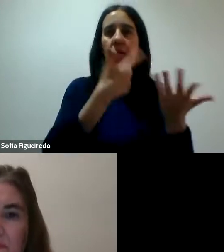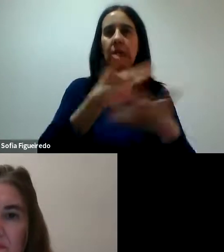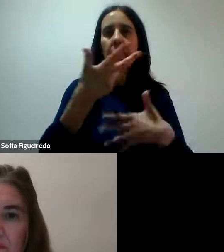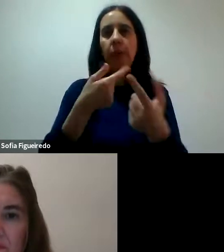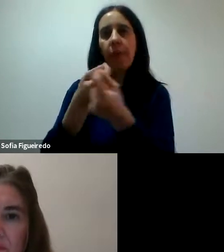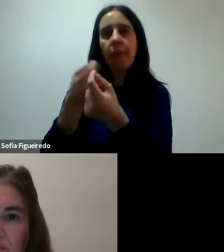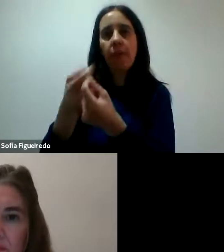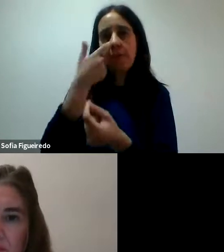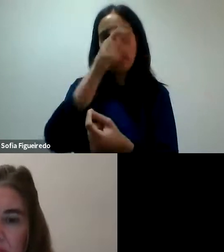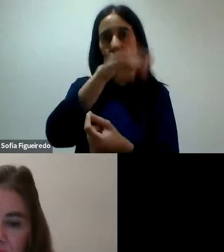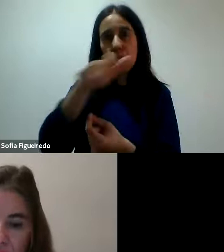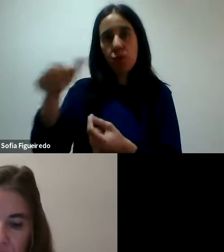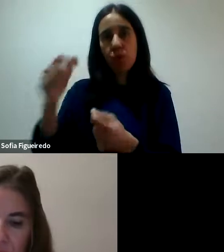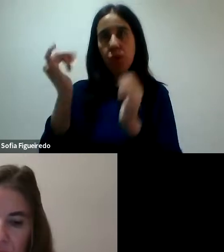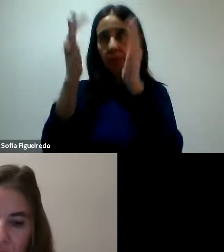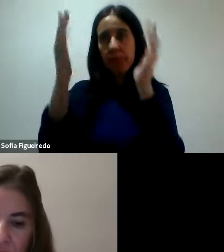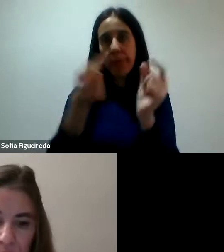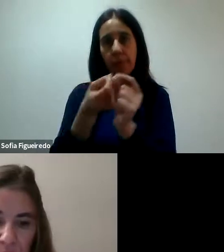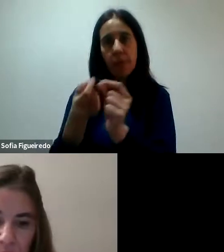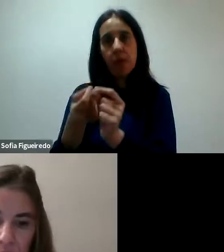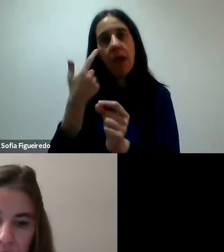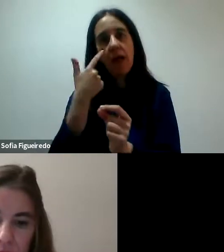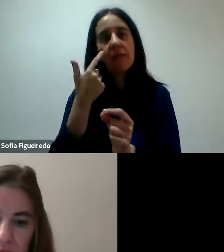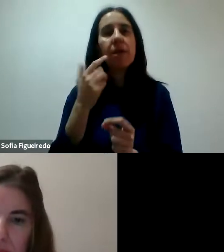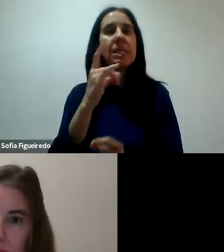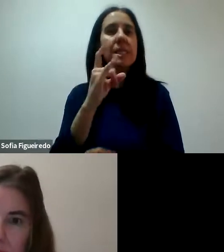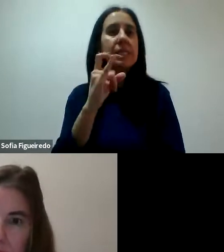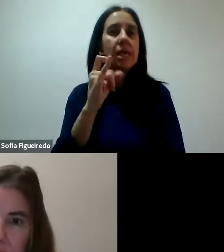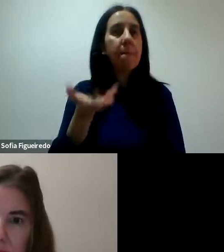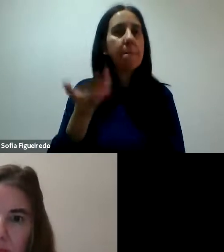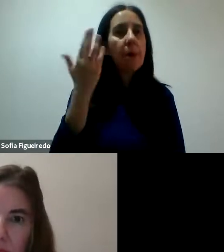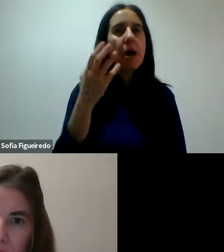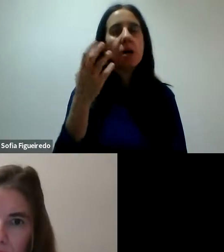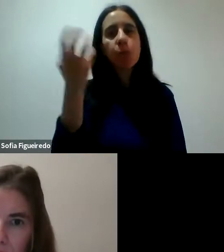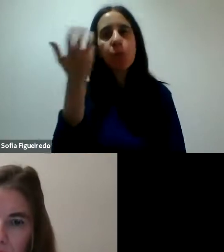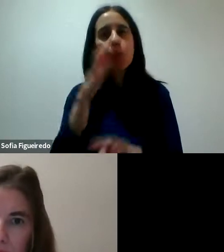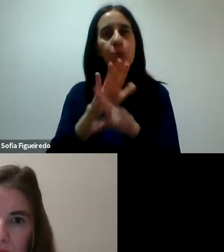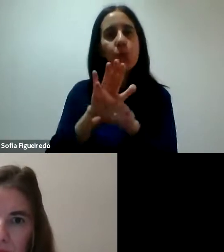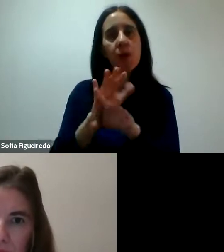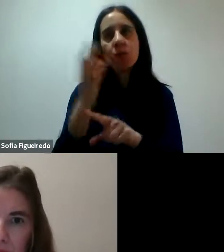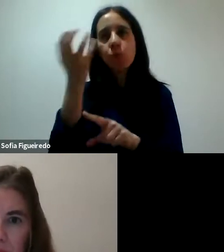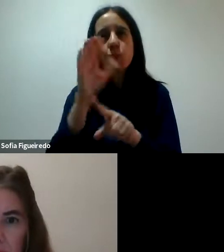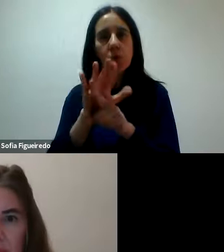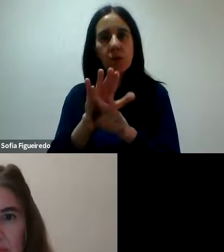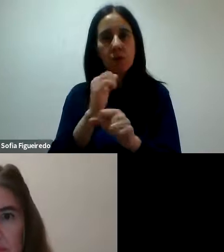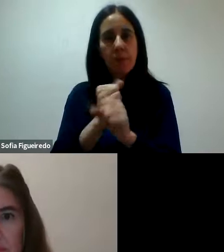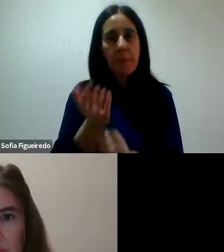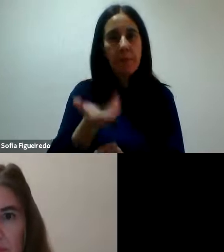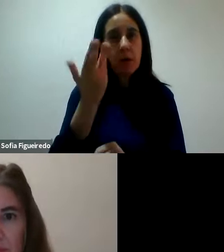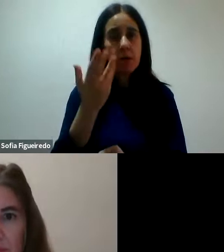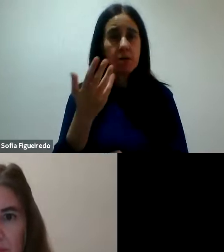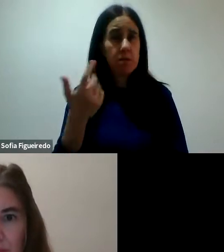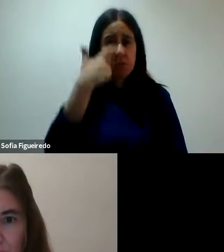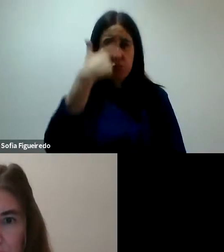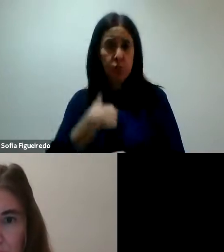proximidade com a pessoa, e proximidade com a organização, se calhar vamos estar mais no Instagram e ter esta ideia mais de cultura, trabalhar mais a componente de cultura. Muitas vezes é a mesma pessoa, em